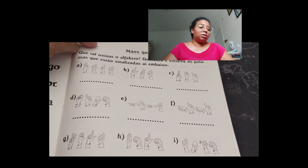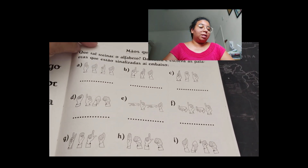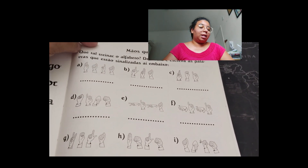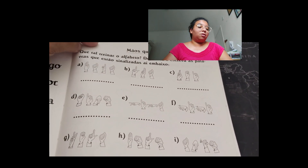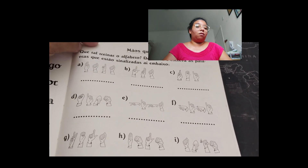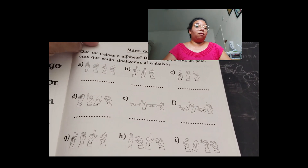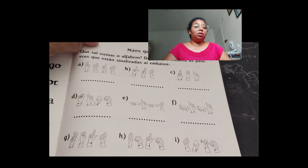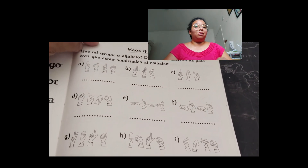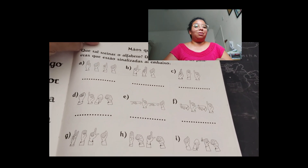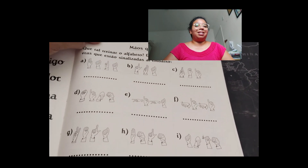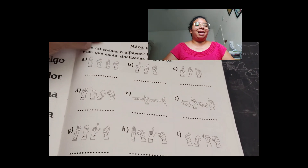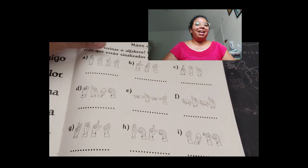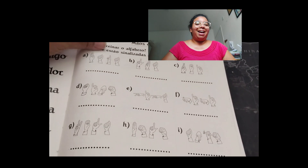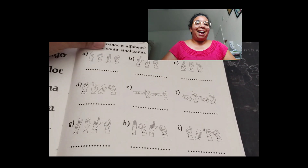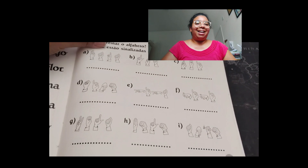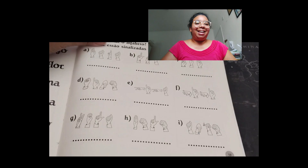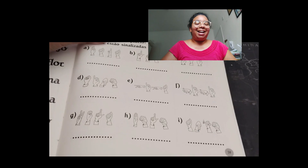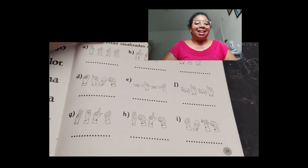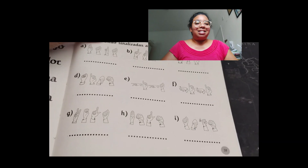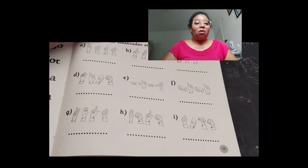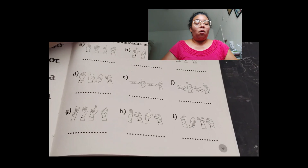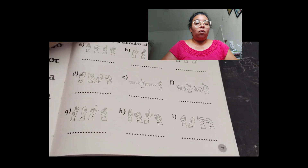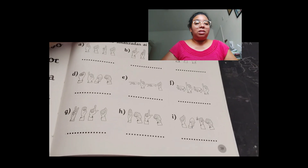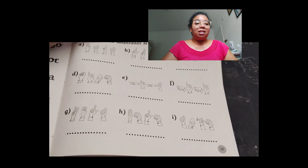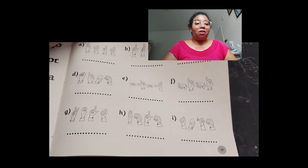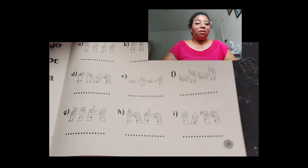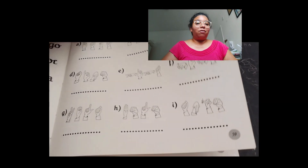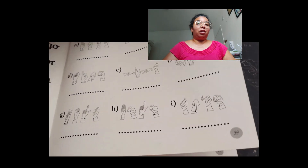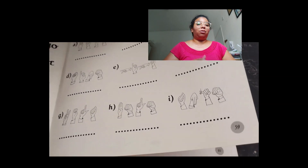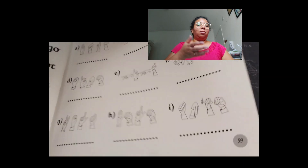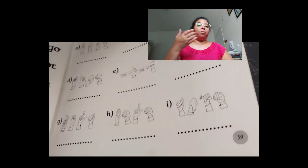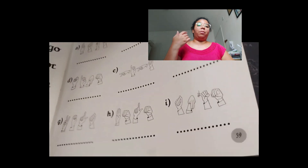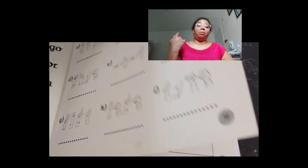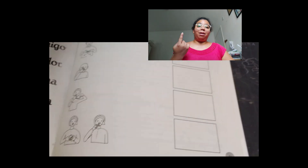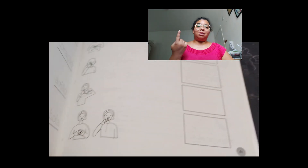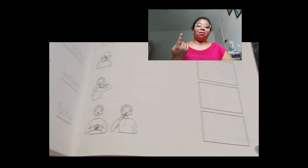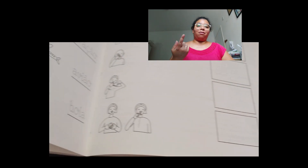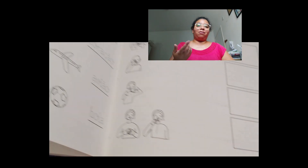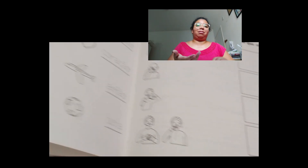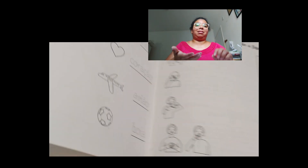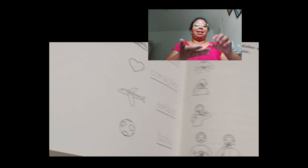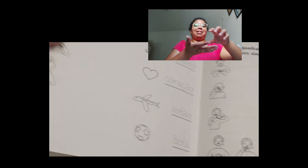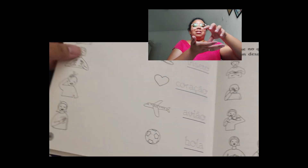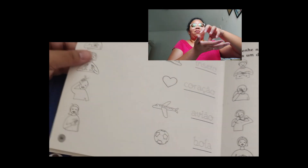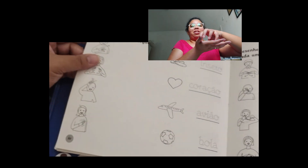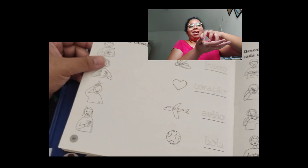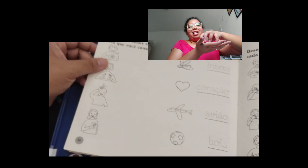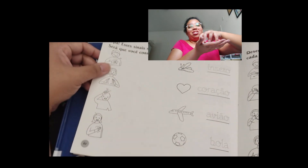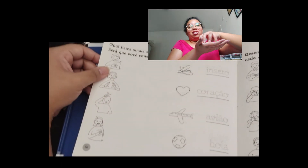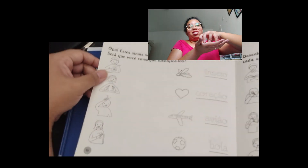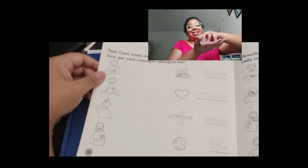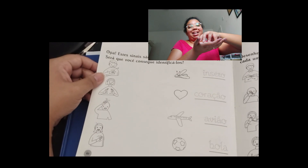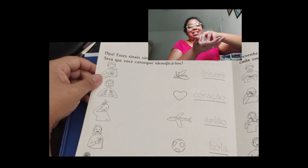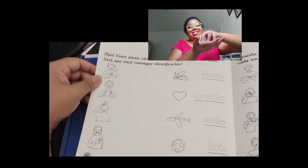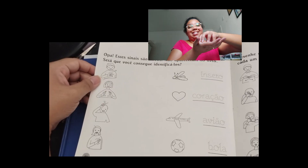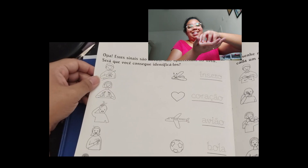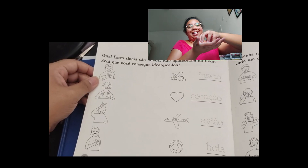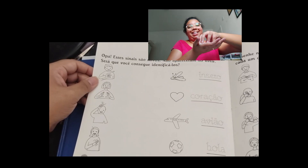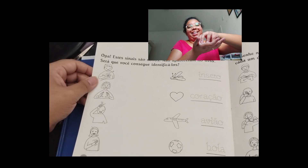sinais favoritos, né? Aqui em casa, o primeiro sinal favorito da Elis foi gelatina, que